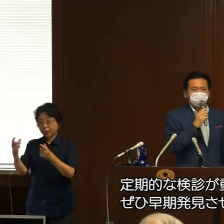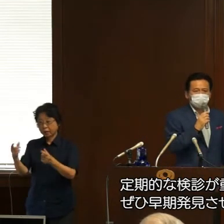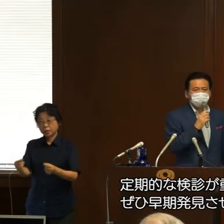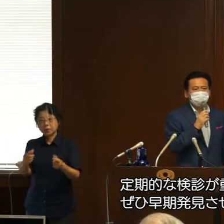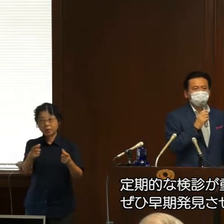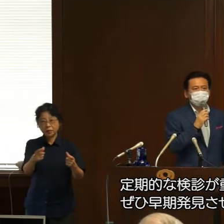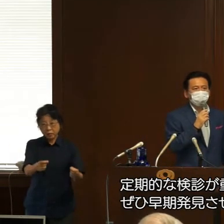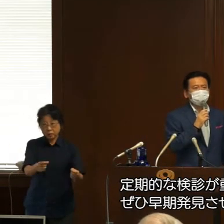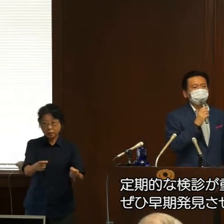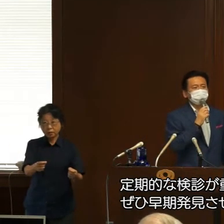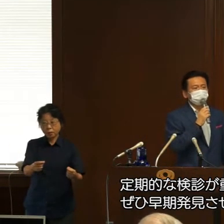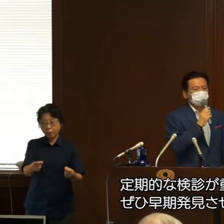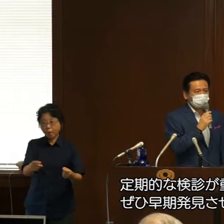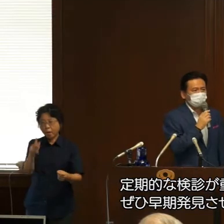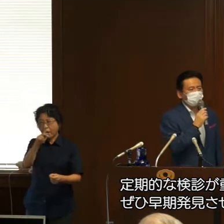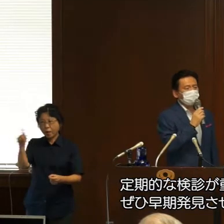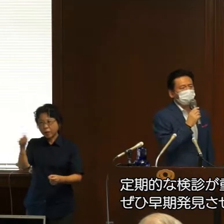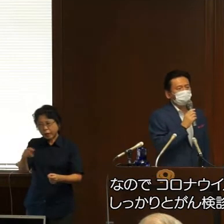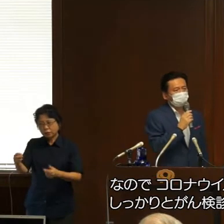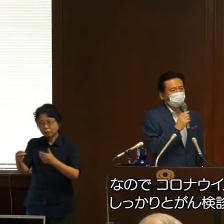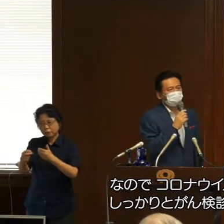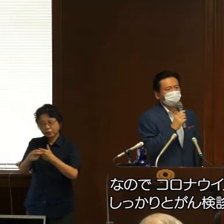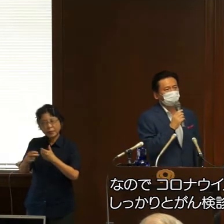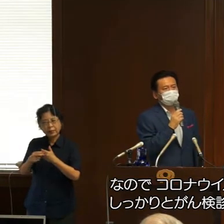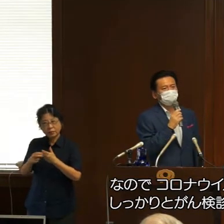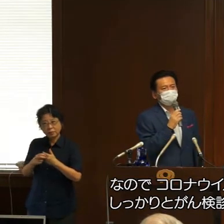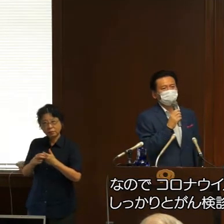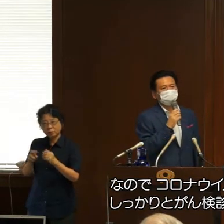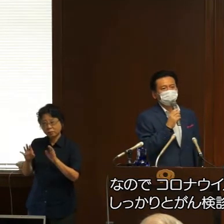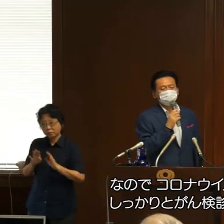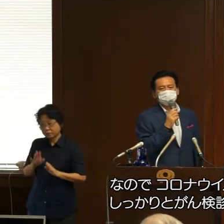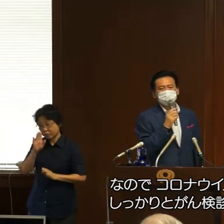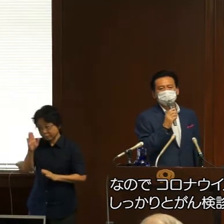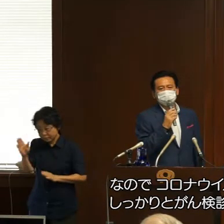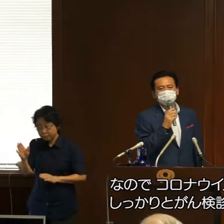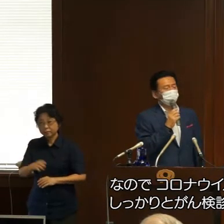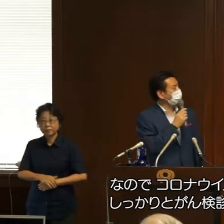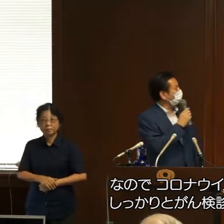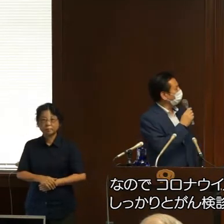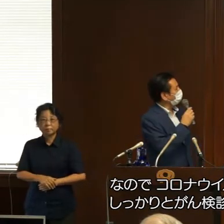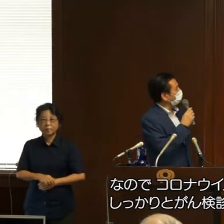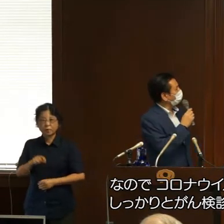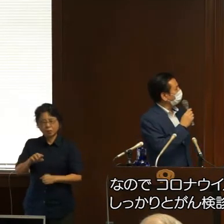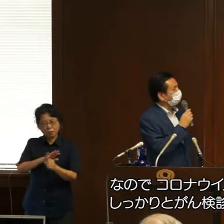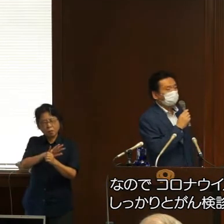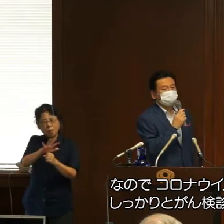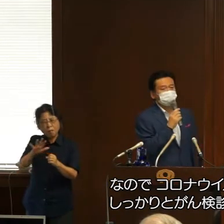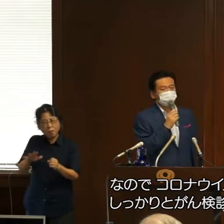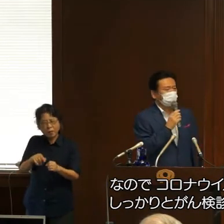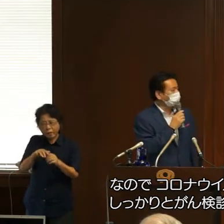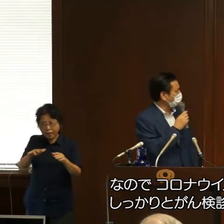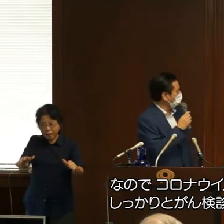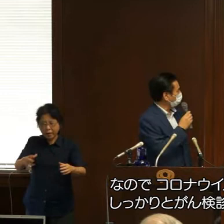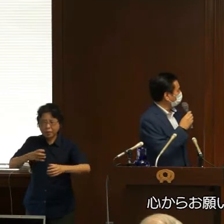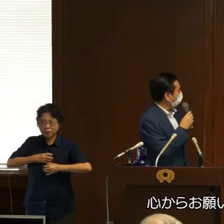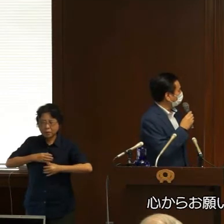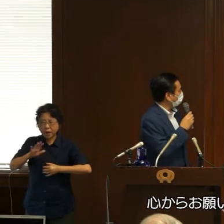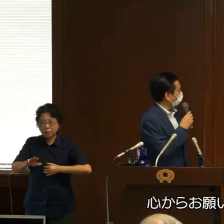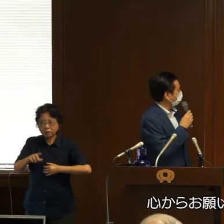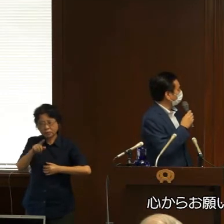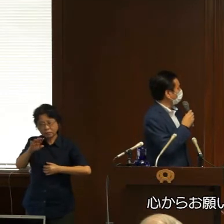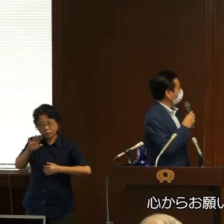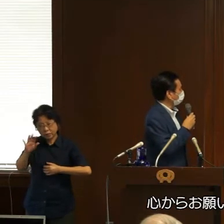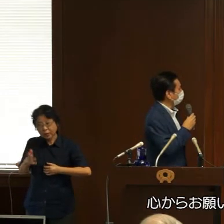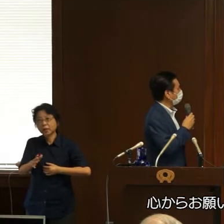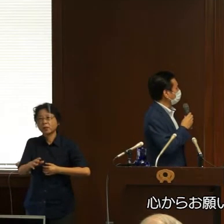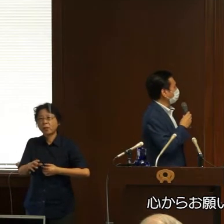。ぜひ早期発見させてください。なので、このコロナウイルスという状況であってもしっかりとがん検診に行っていただくように心からお